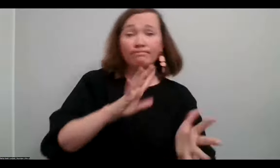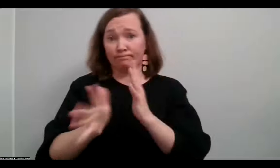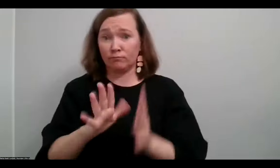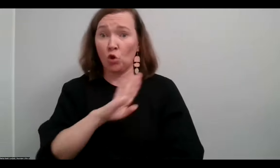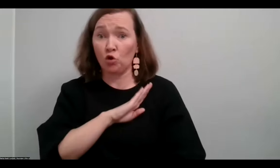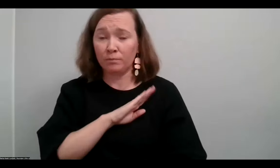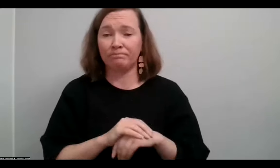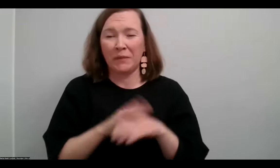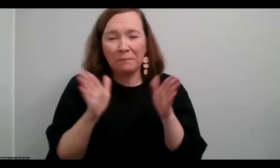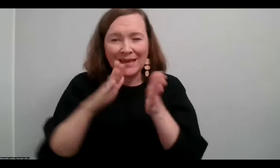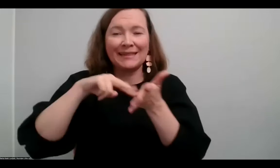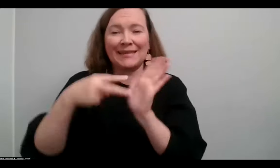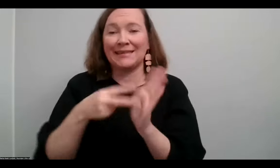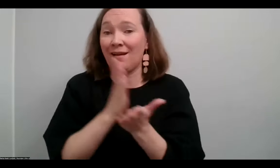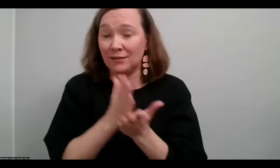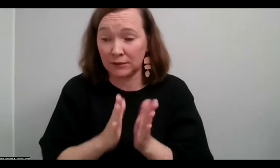näkyviin.